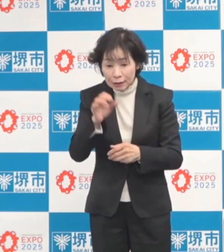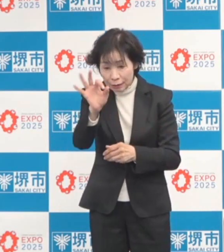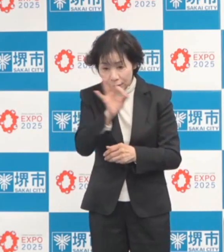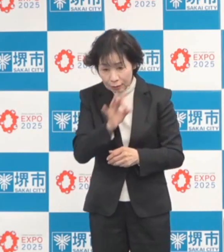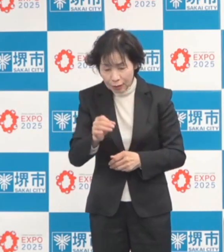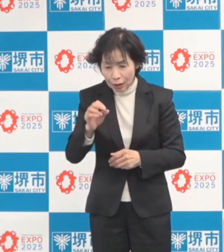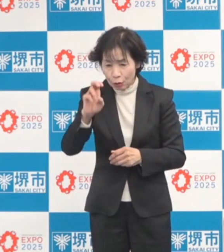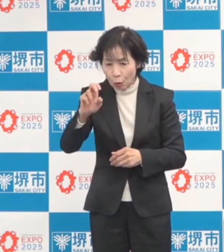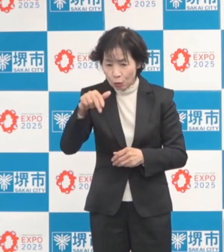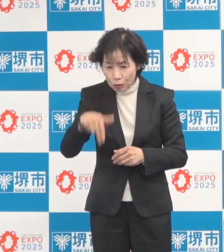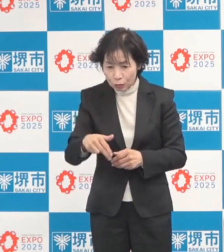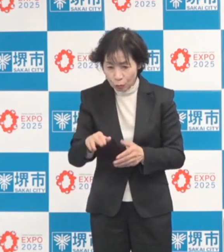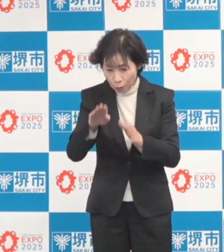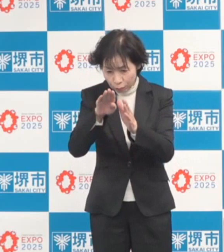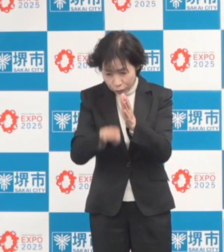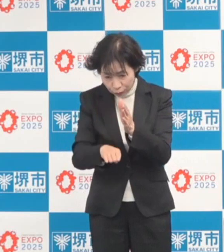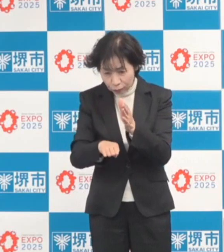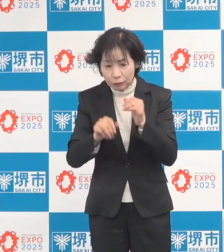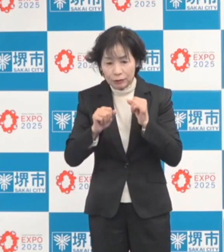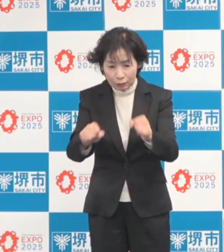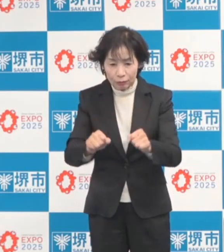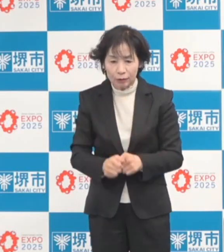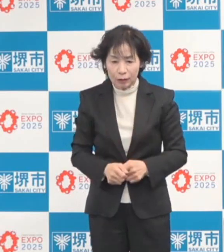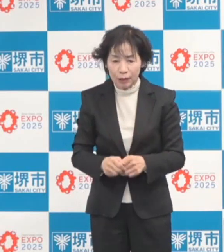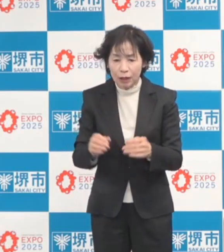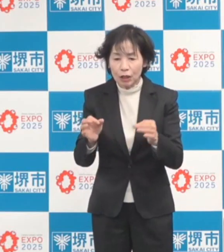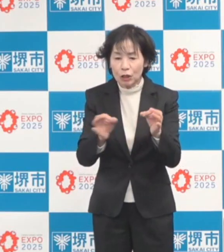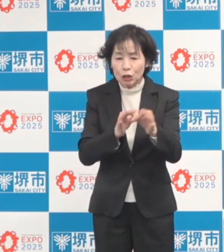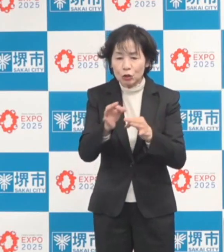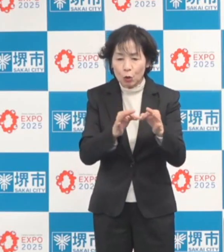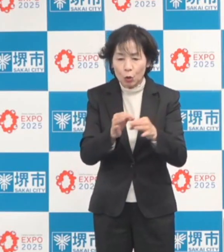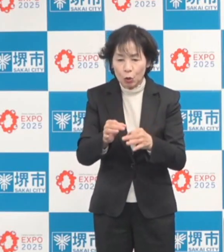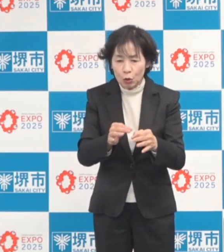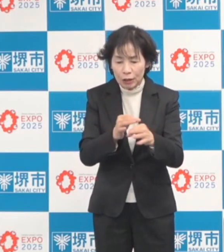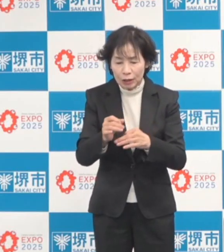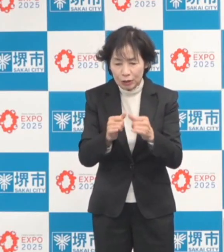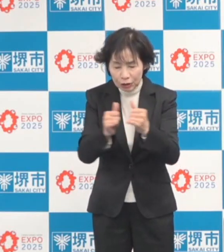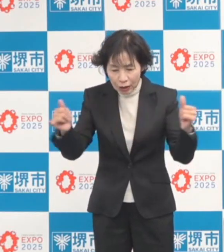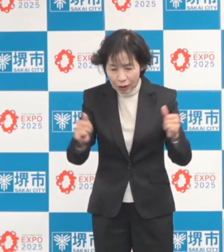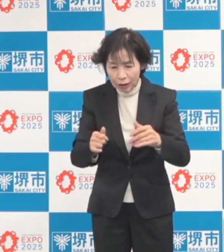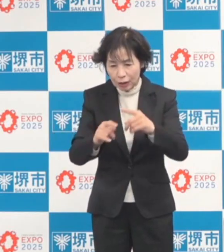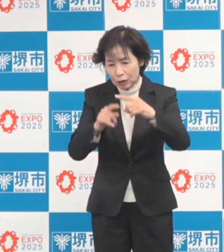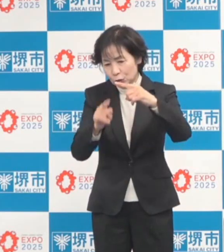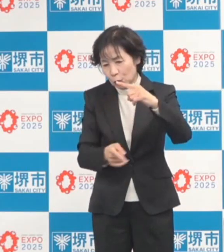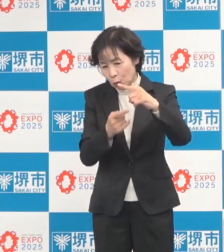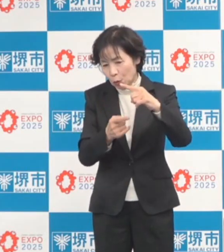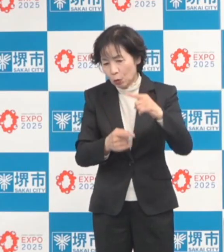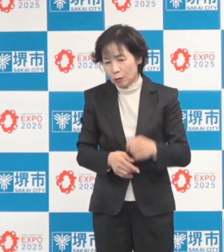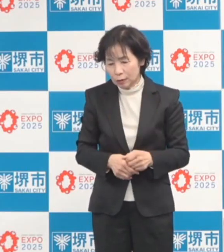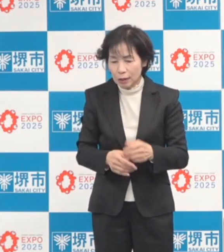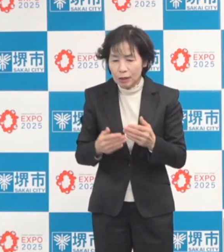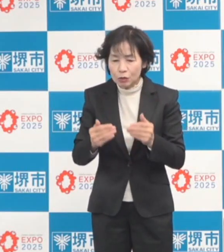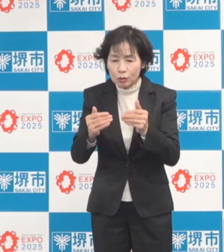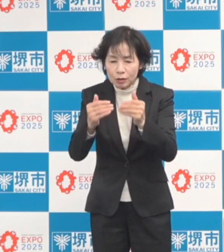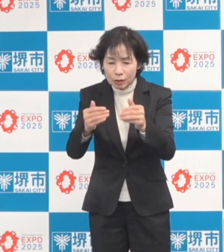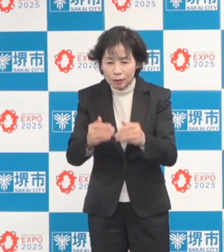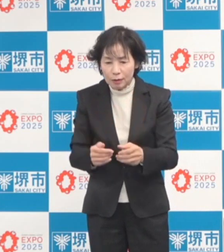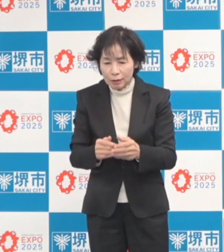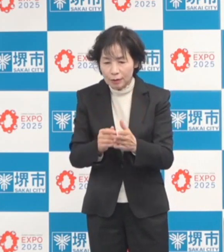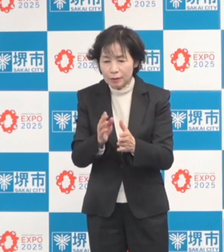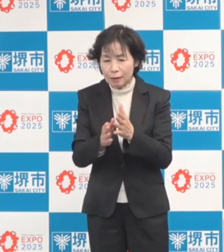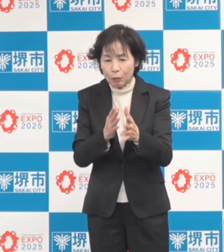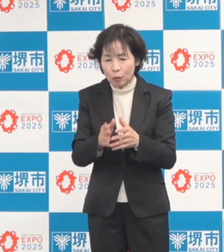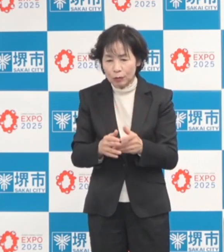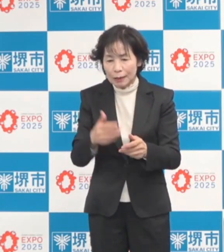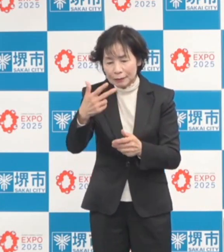減につきましては、消費者庁が開催する食品ロス削減推進サポーター育成のオンライン講座を市内